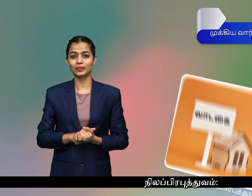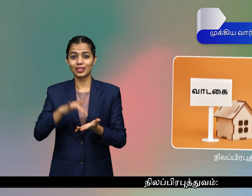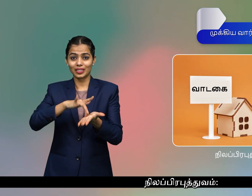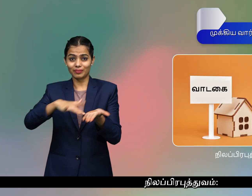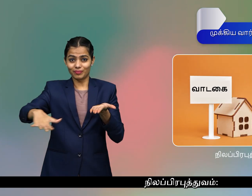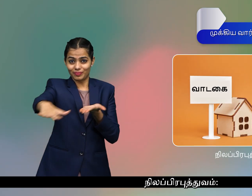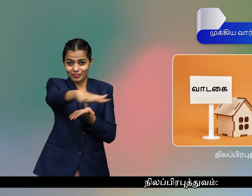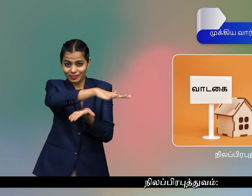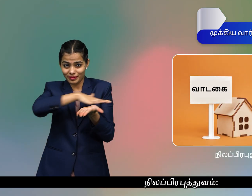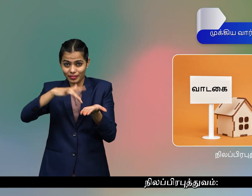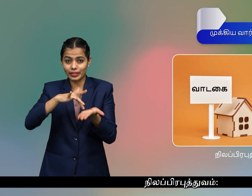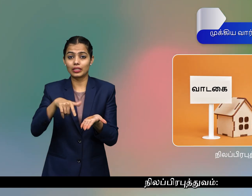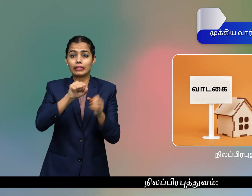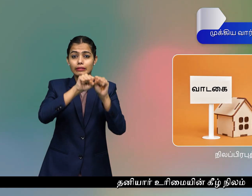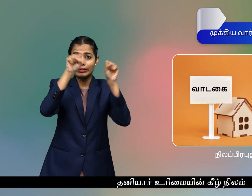நிலப்பிரபுத்துவம்,